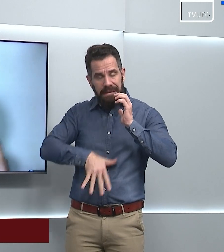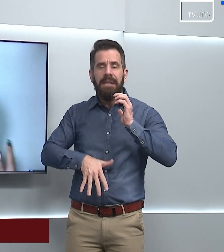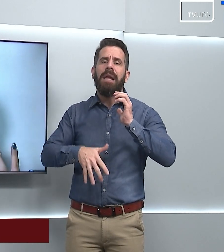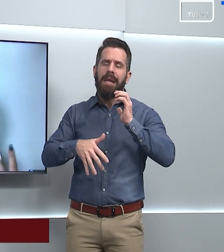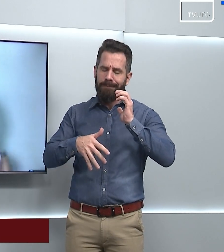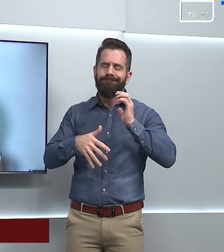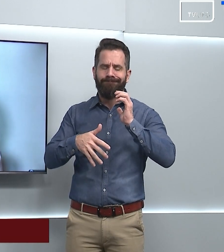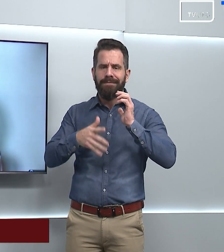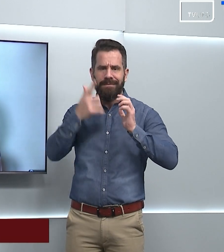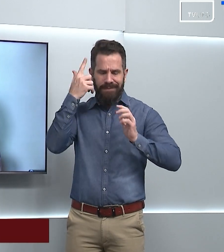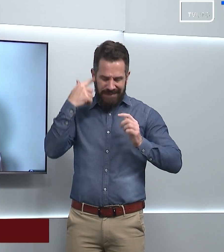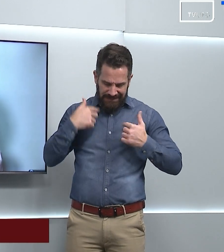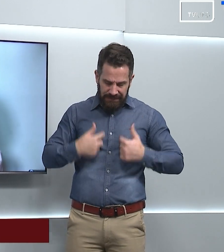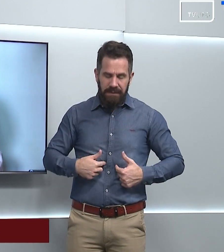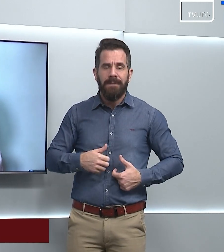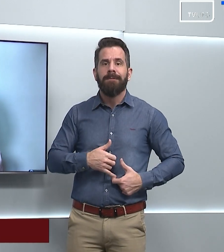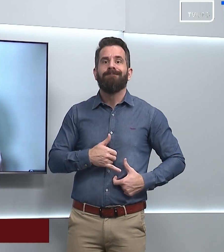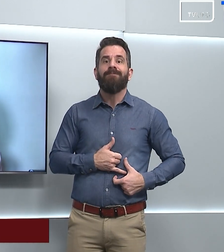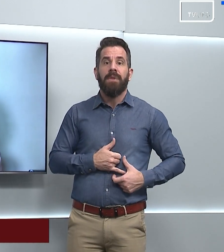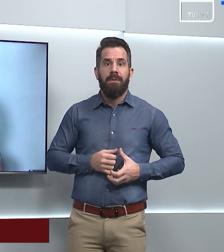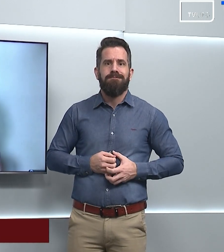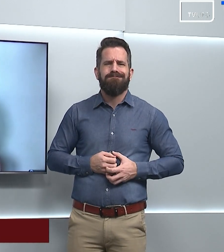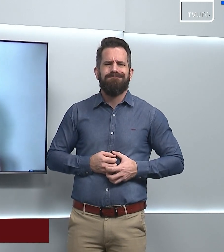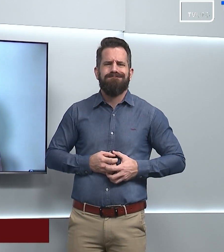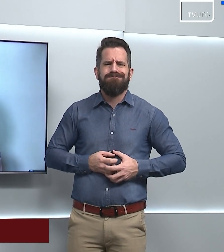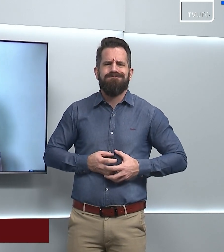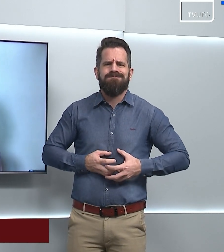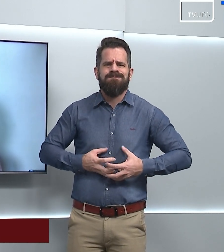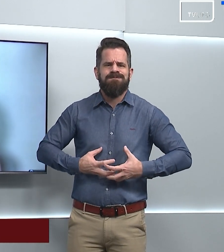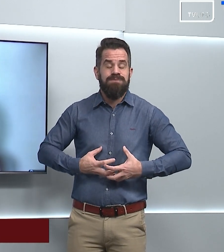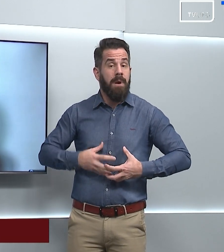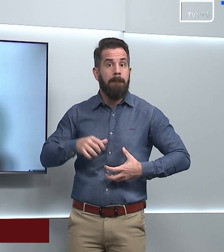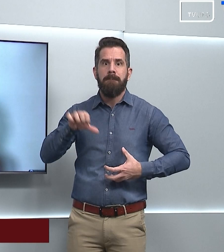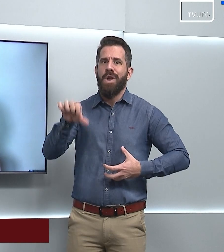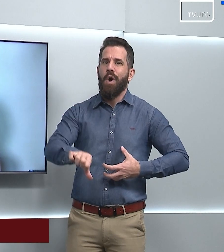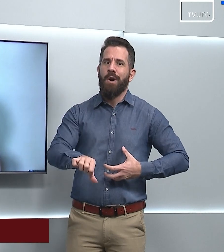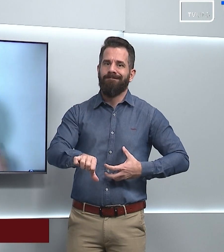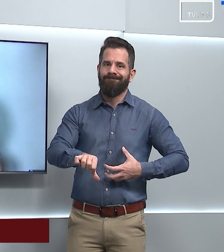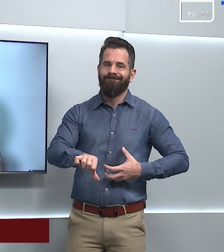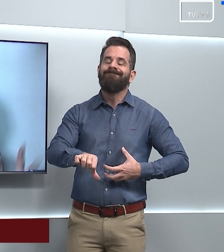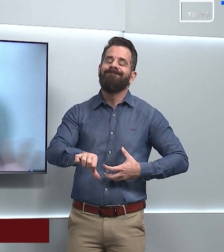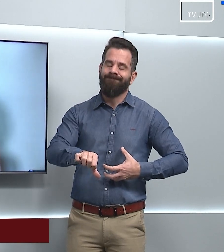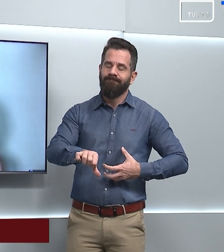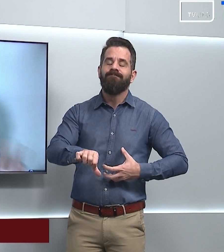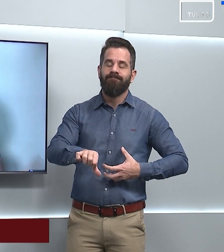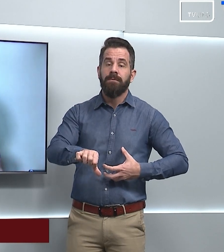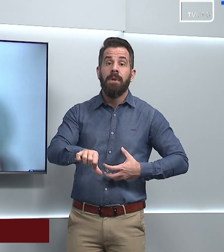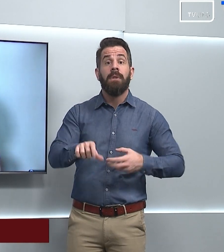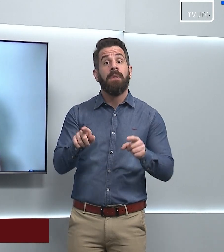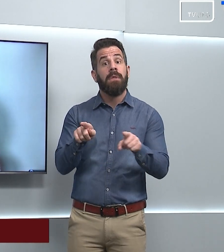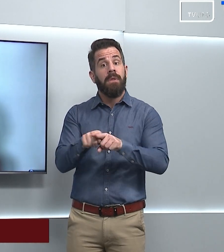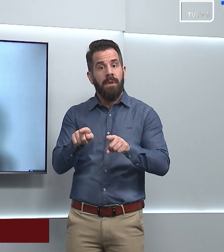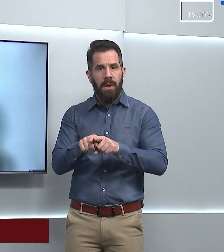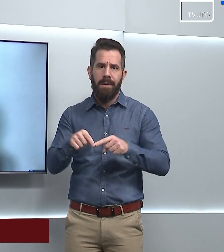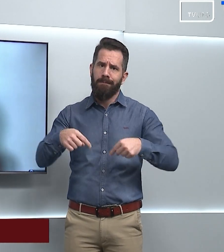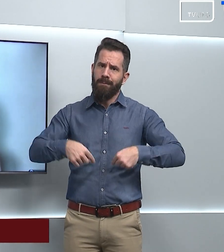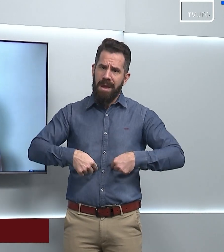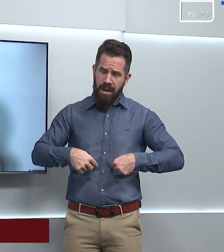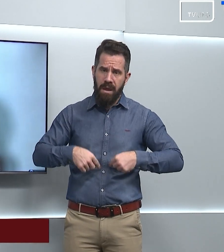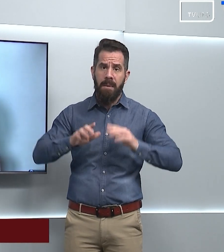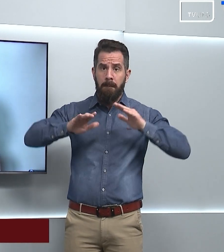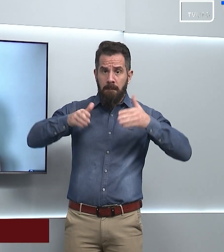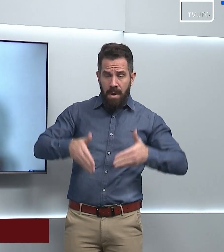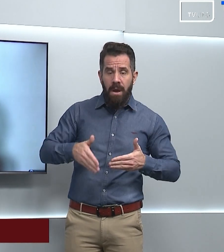vai inflamar mais ainda essa mucosa. E com isso, além de agir localmente,